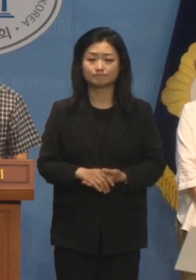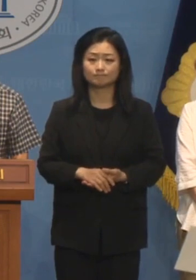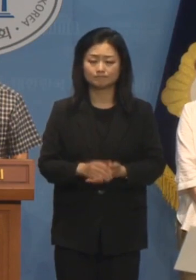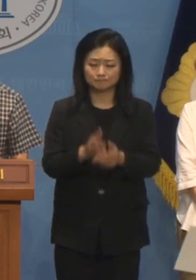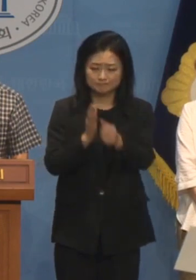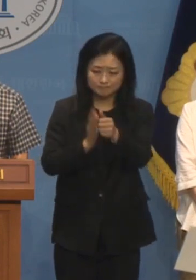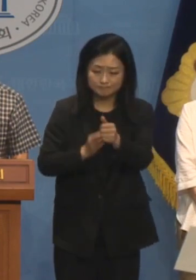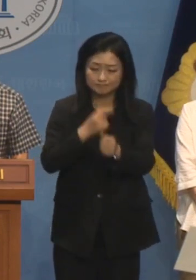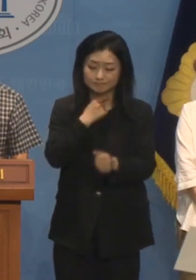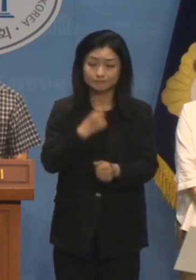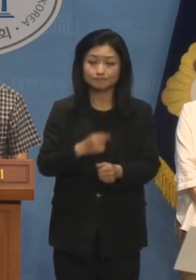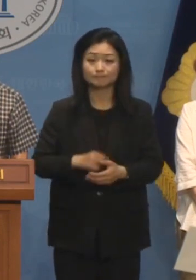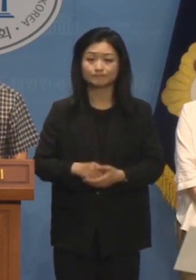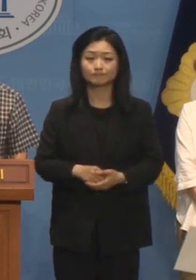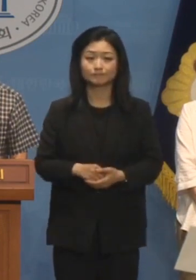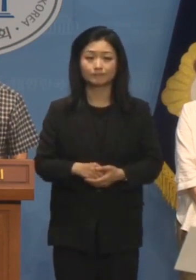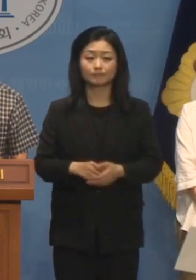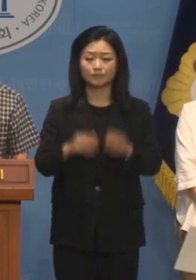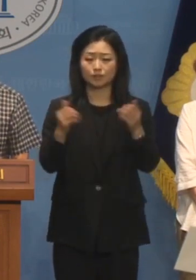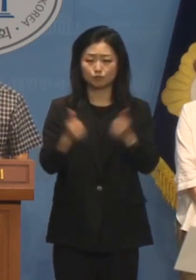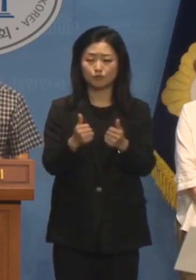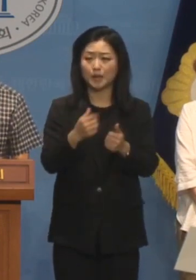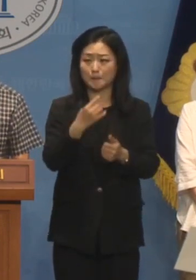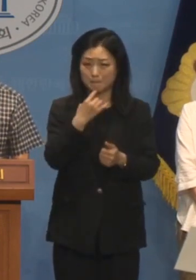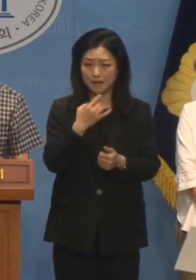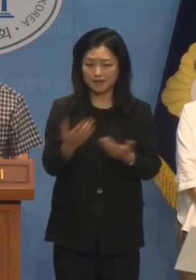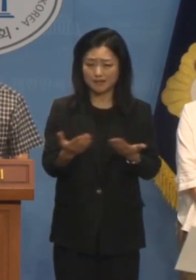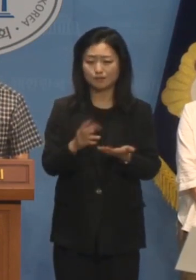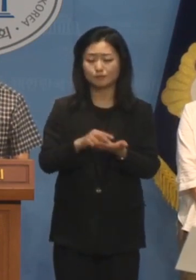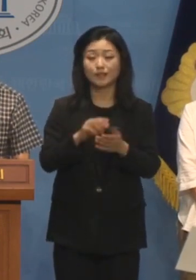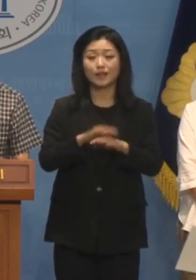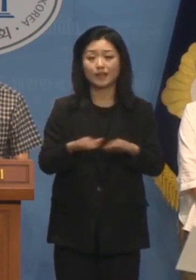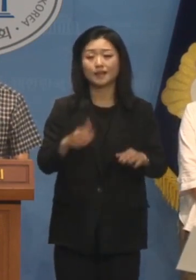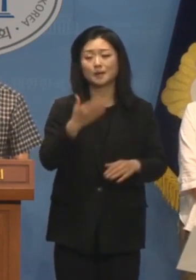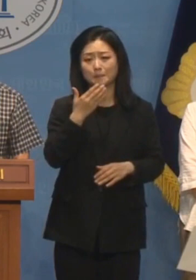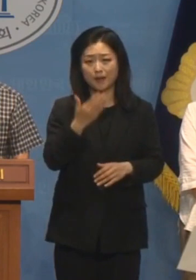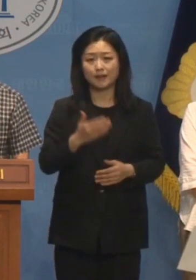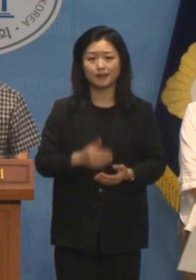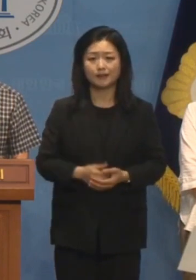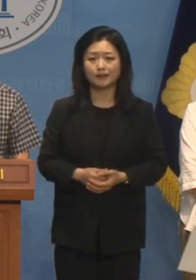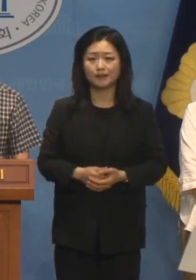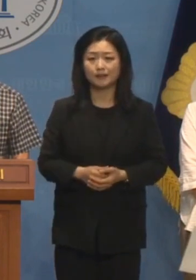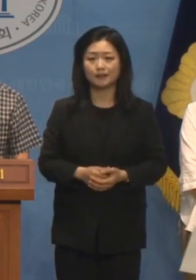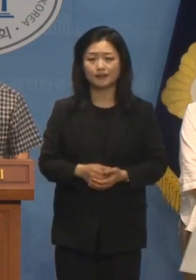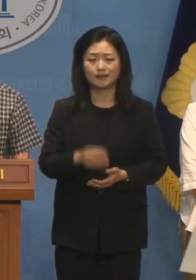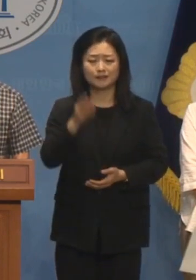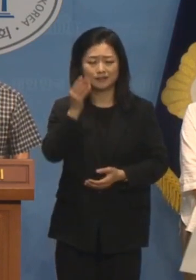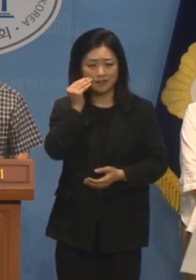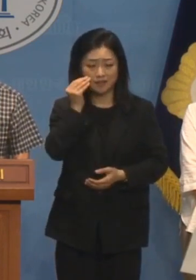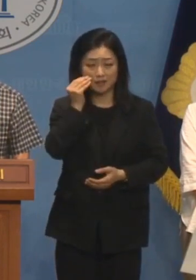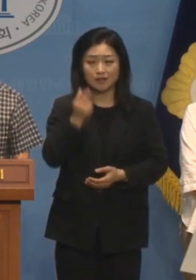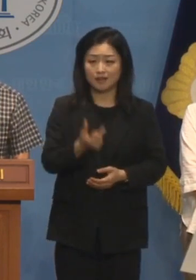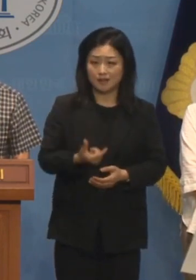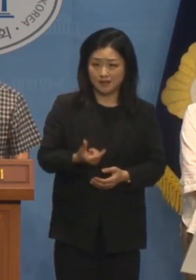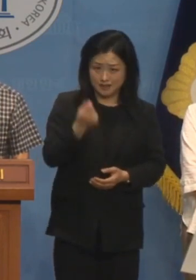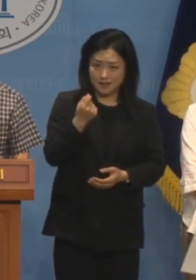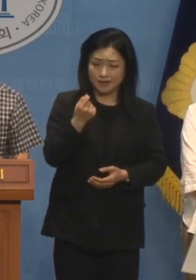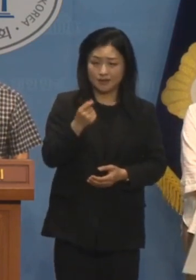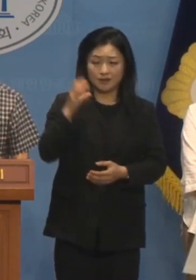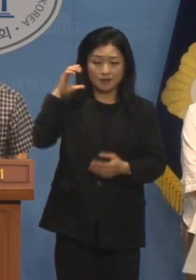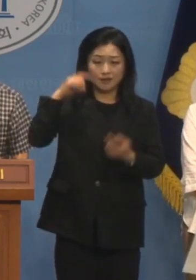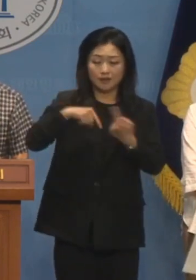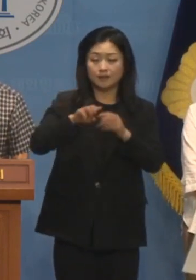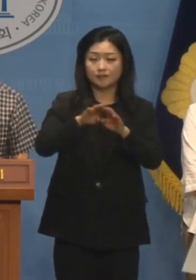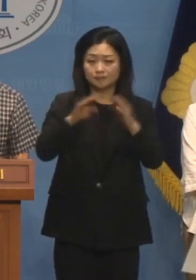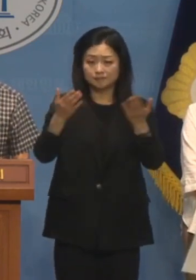호소를 드립니다. 국회만이 이 일을 해결할 수 있습니다. 정말로 속히 청문회